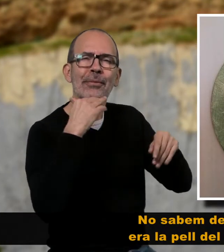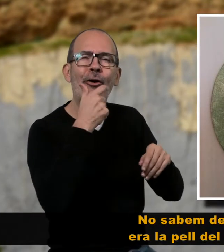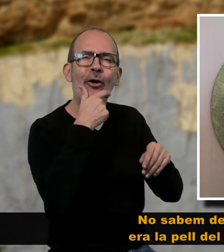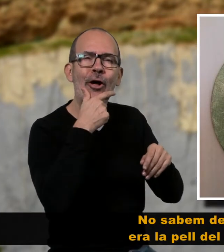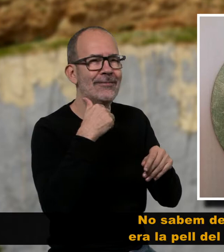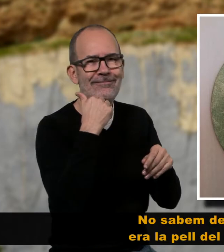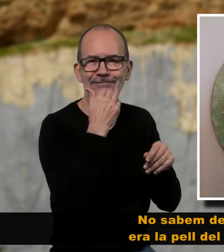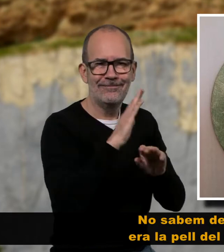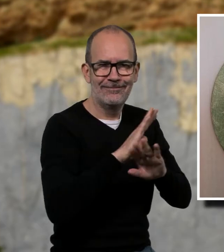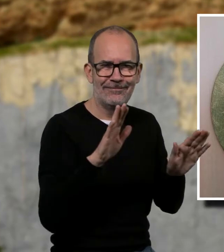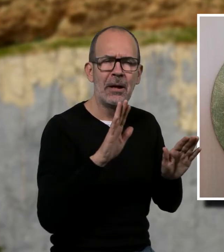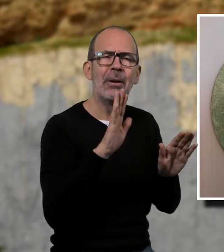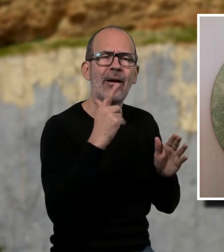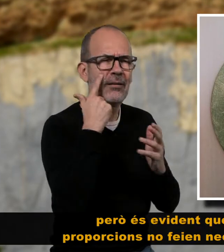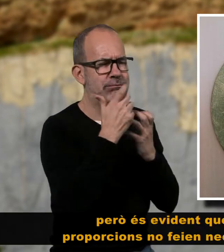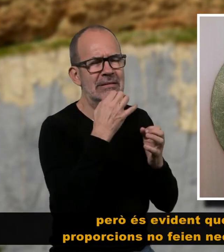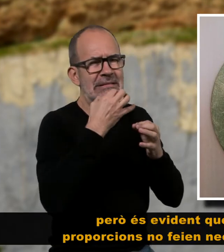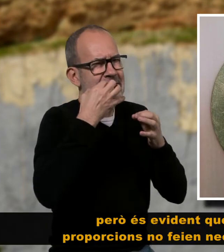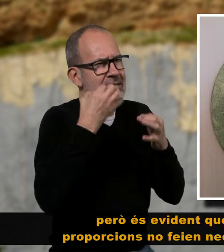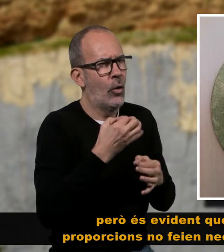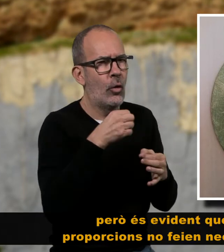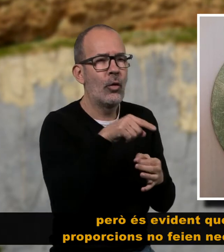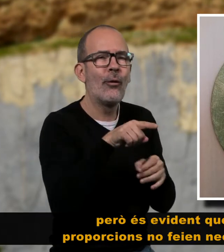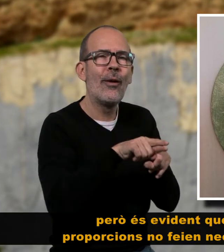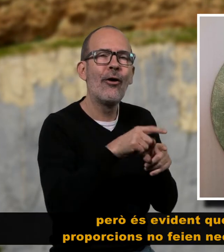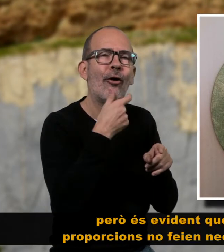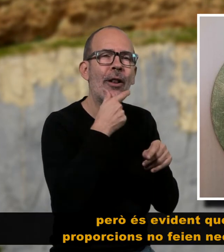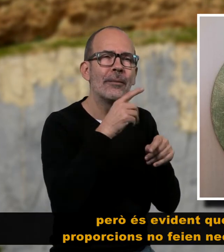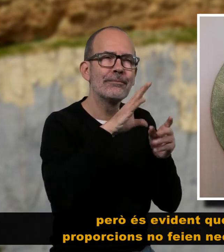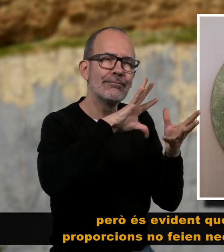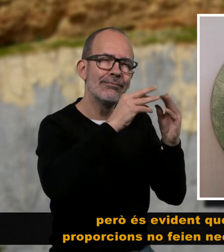però és evident que les seves grans proporcions no feien necessari el camuflatge.